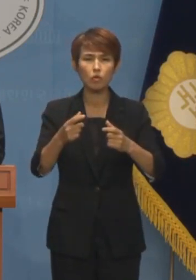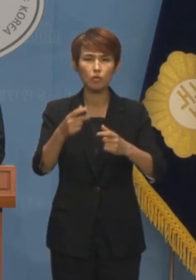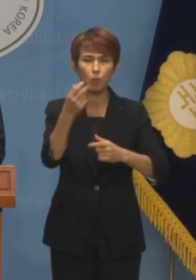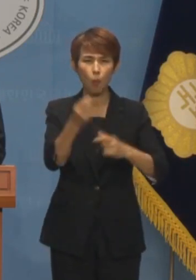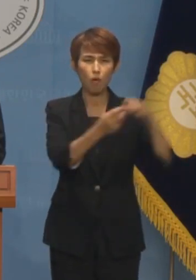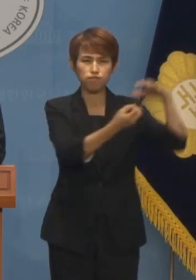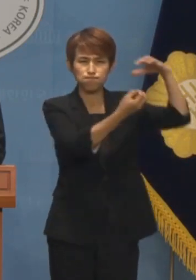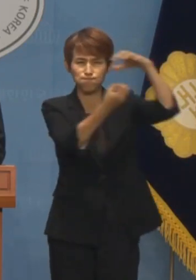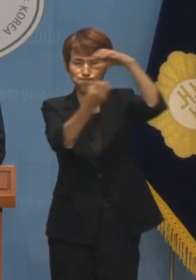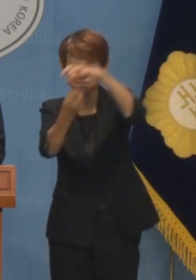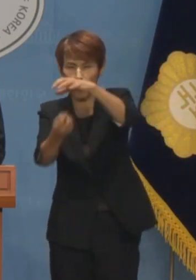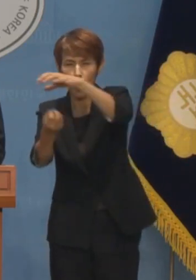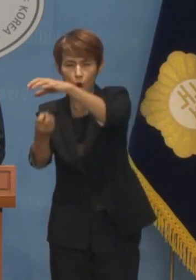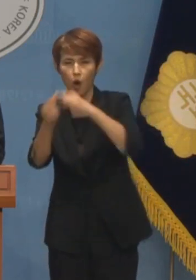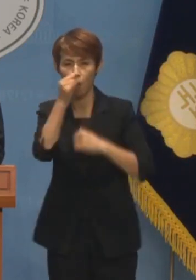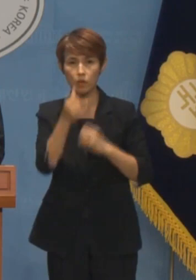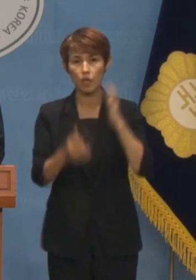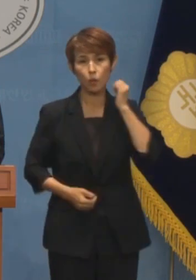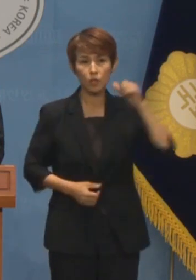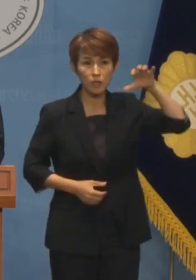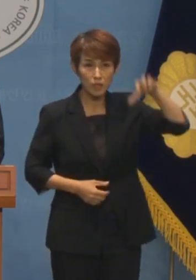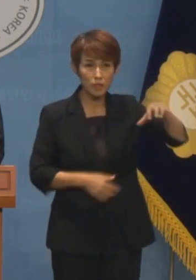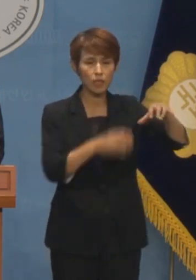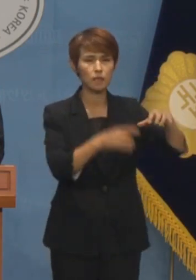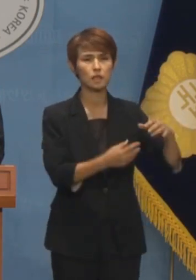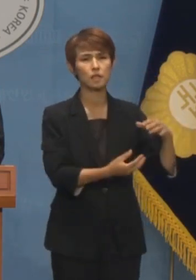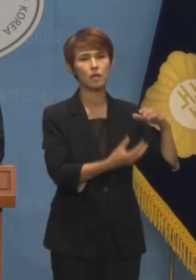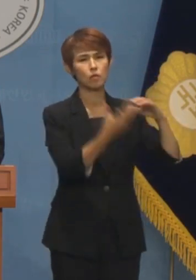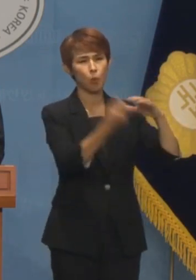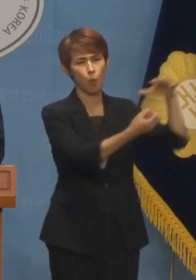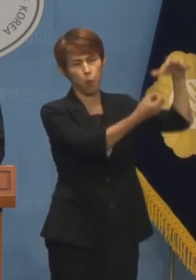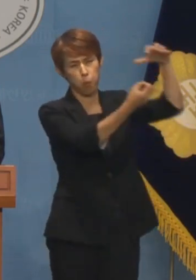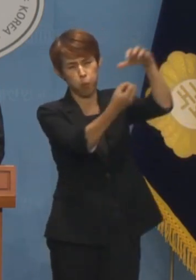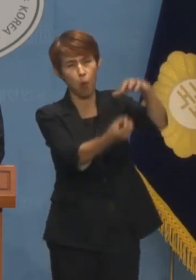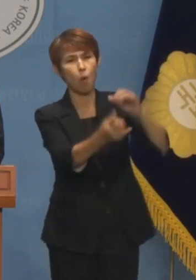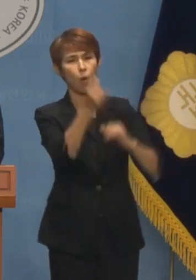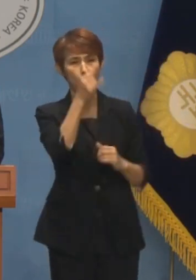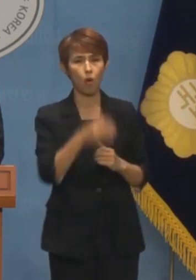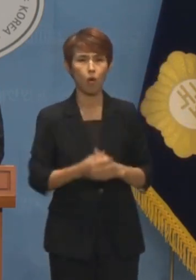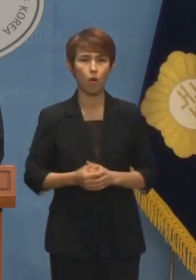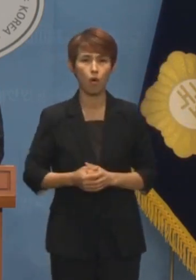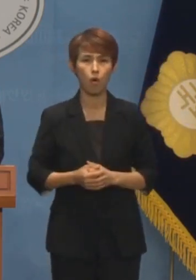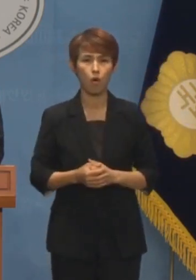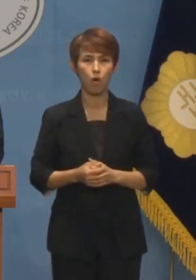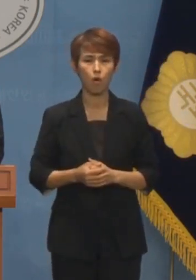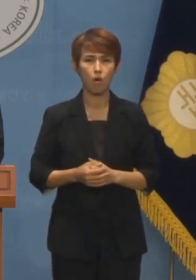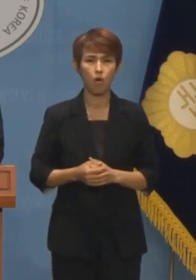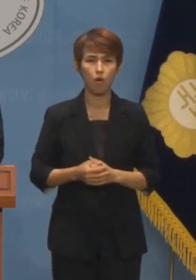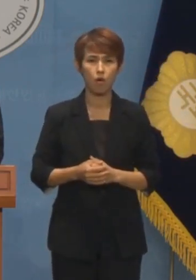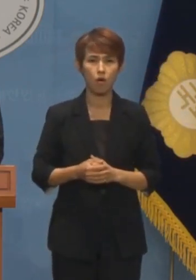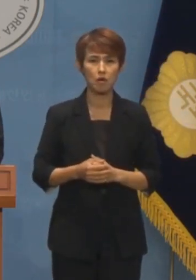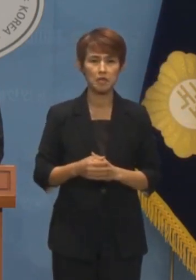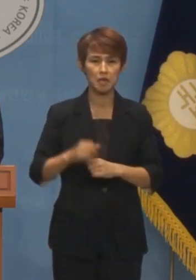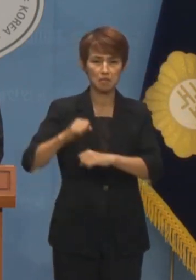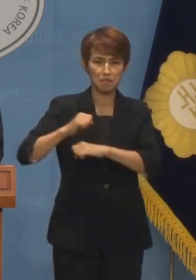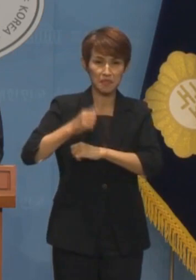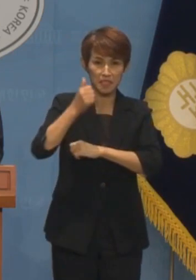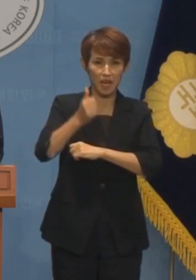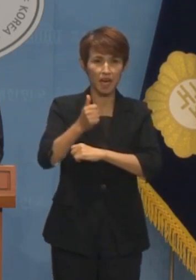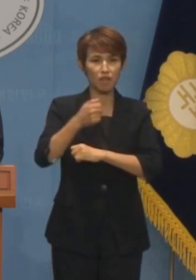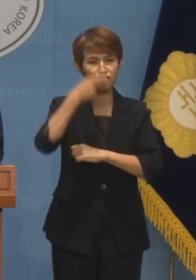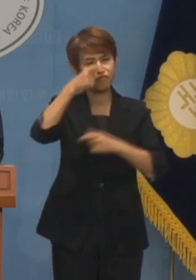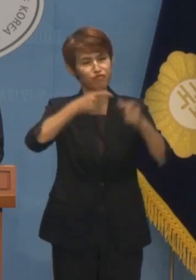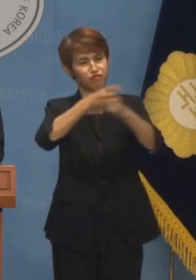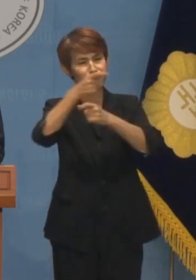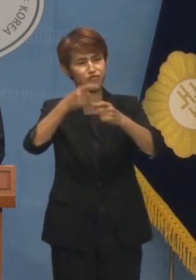뚫리고 용산 대통령실까지 오물풍선이 날아드는데 장성들은 음주 회식을 벌이다 보직해임 당하기도